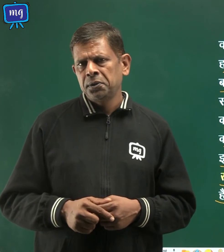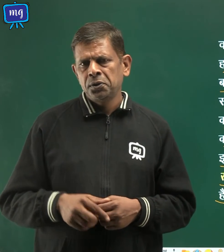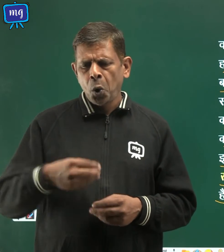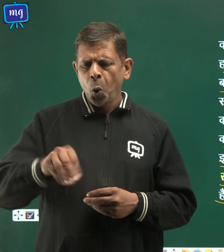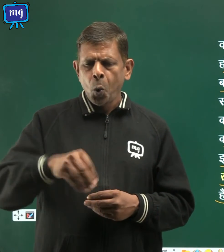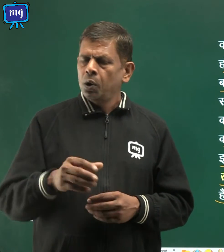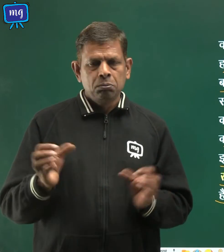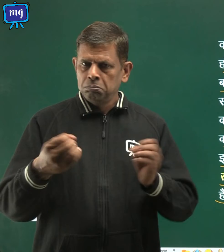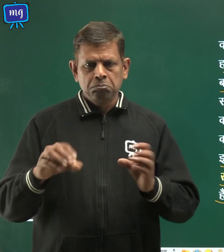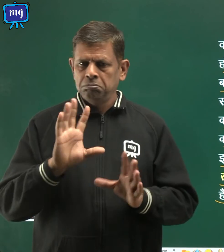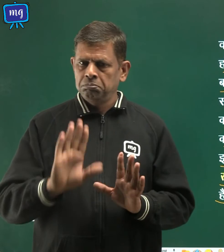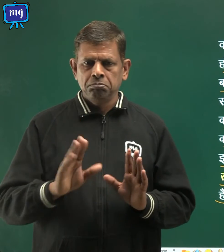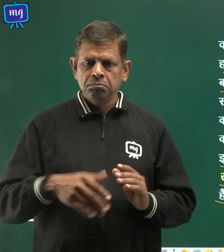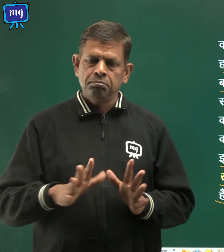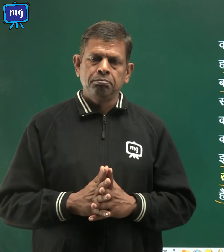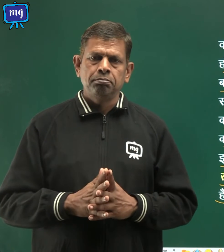नहीं बहने देना चाहिए।